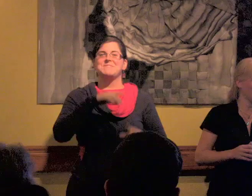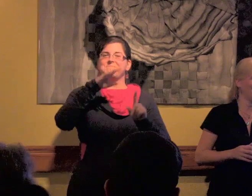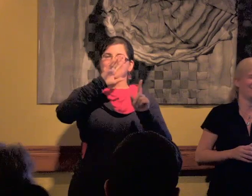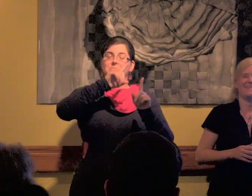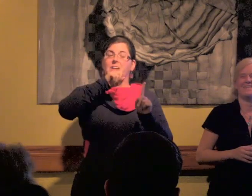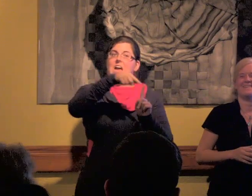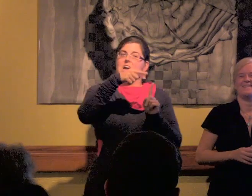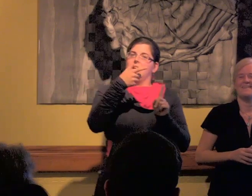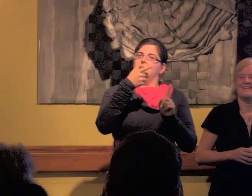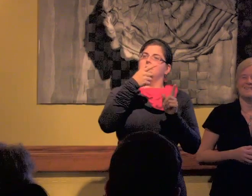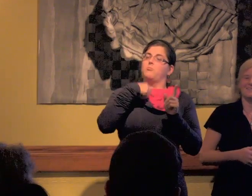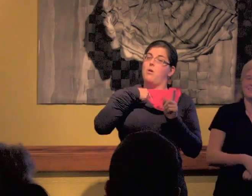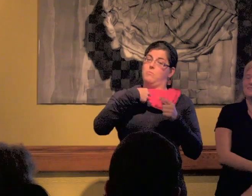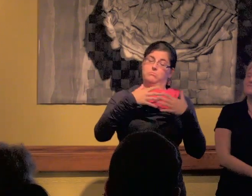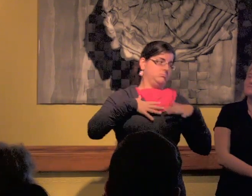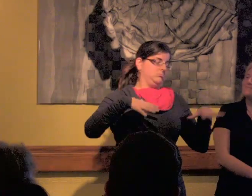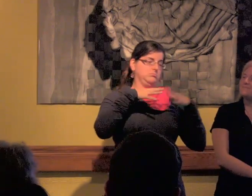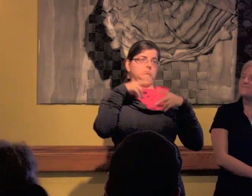En fait, si des personnes veulent en parler un peu plus tard.